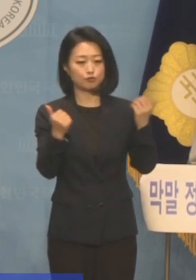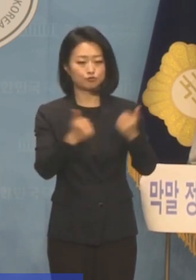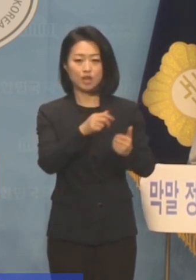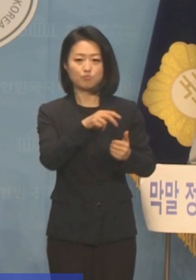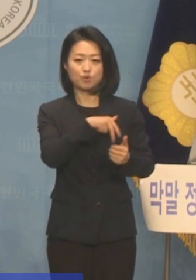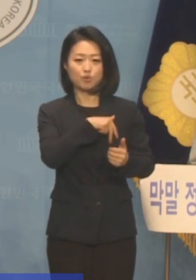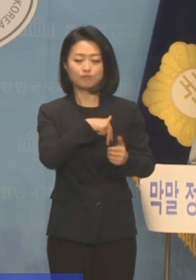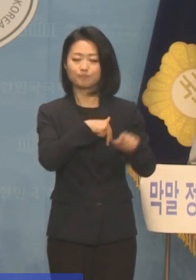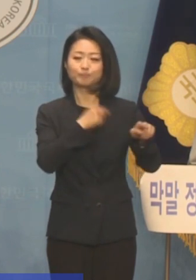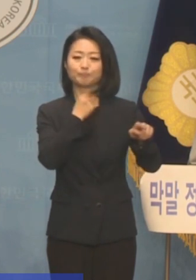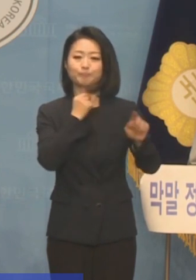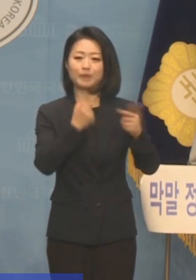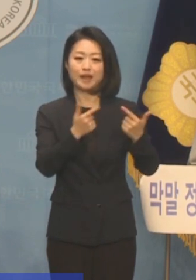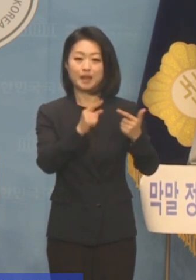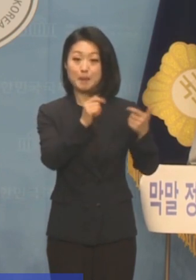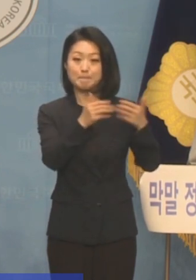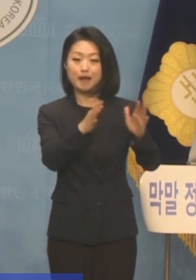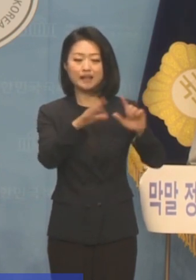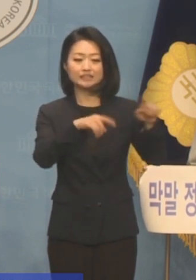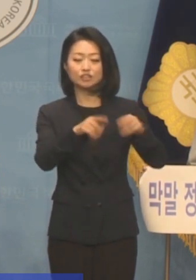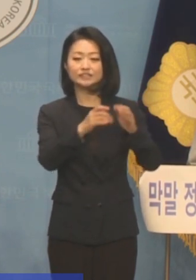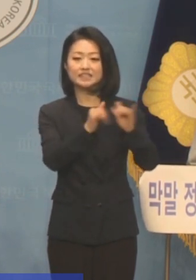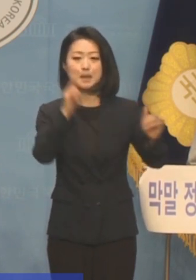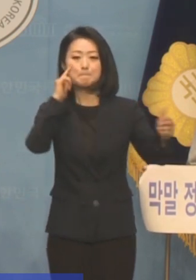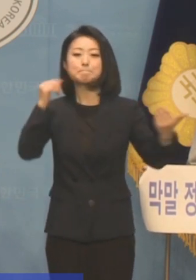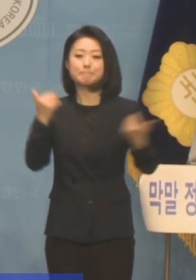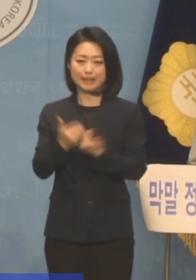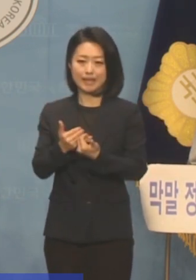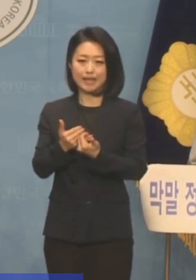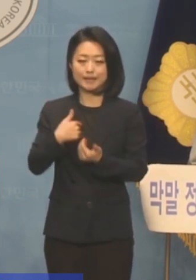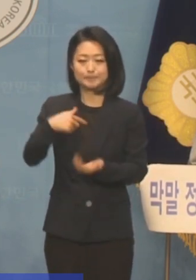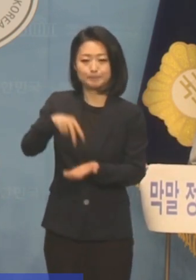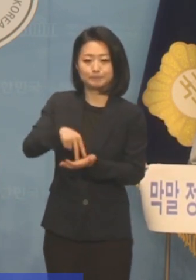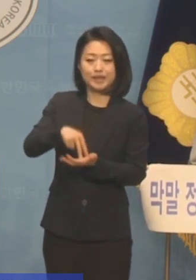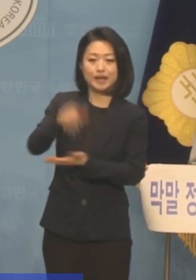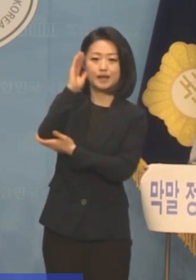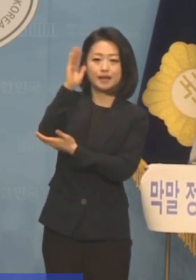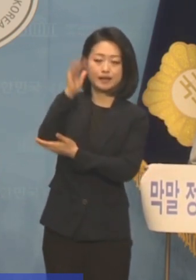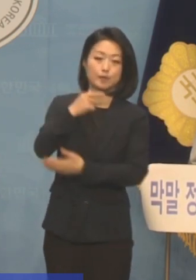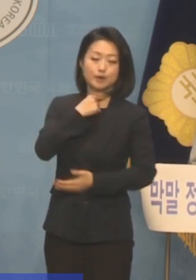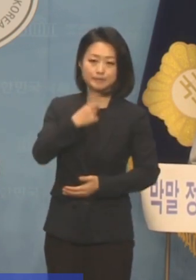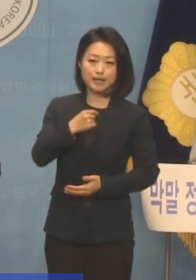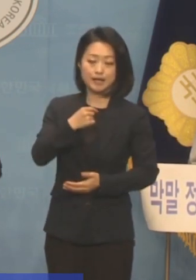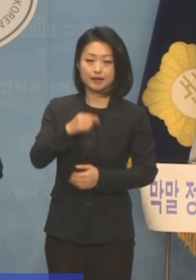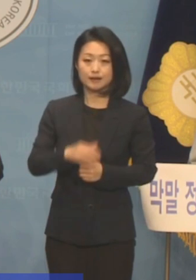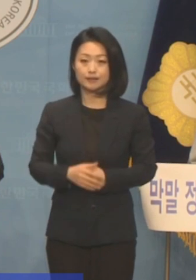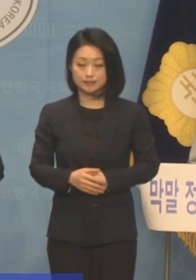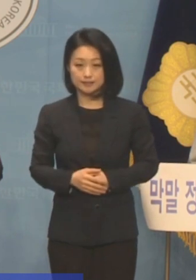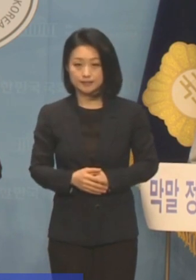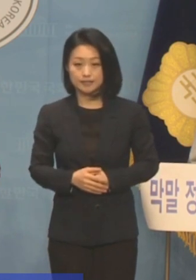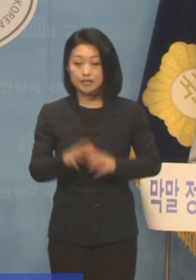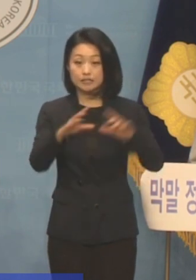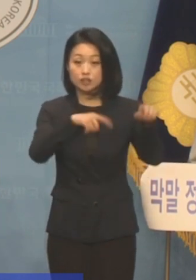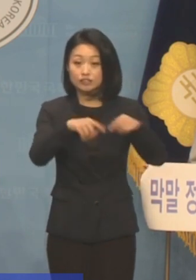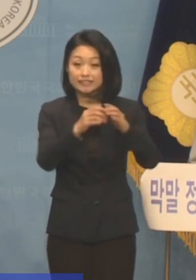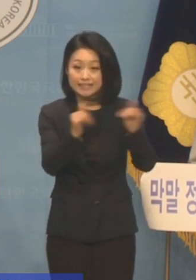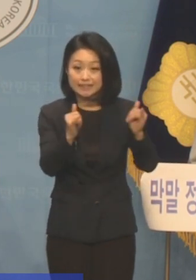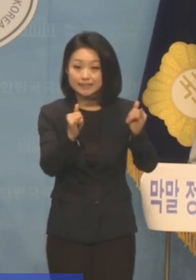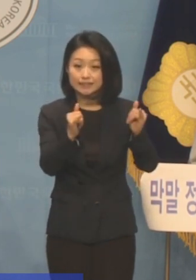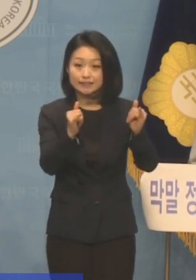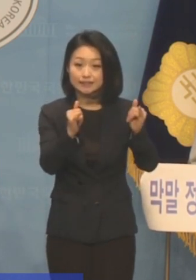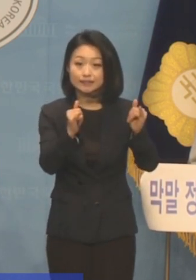못하도록 하기 위해 말 반대성명을 하게 되었습니다 적어도 정치인이라